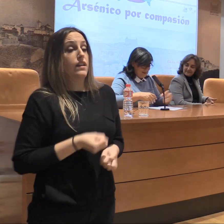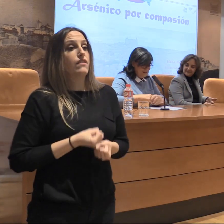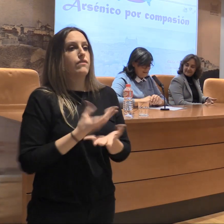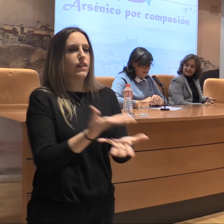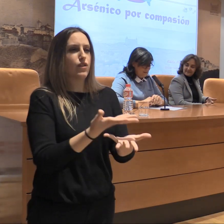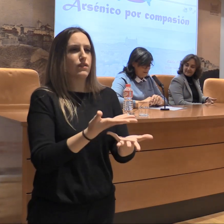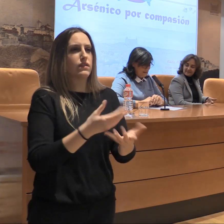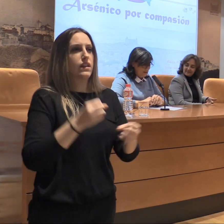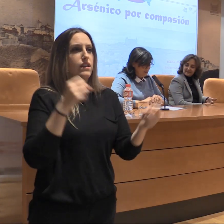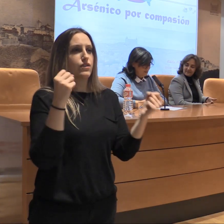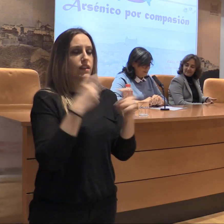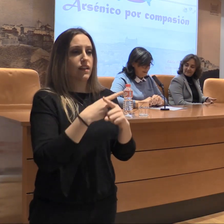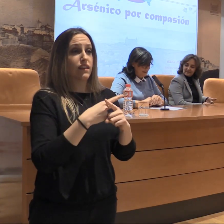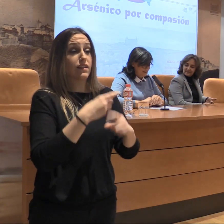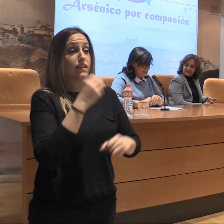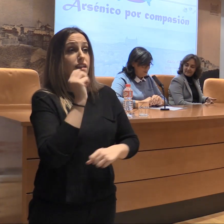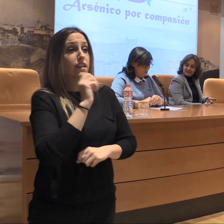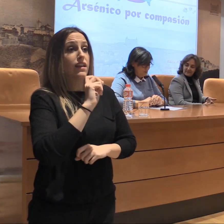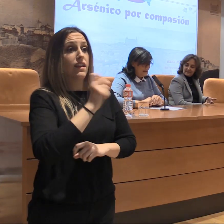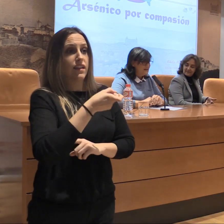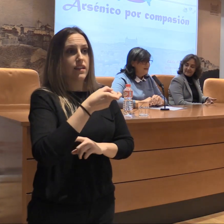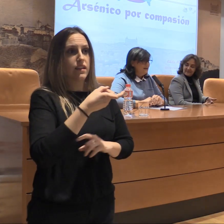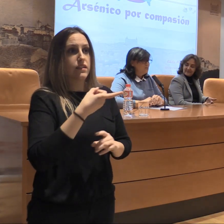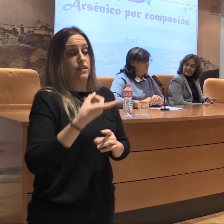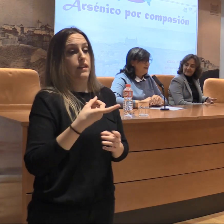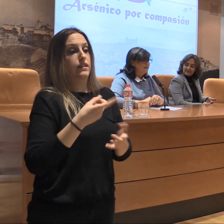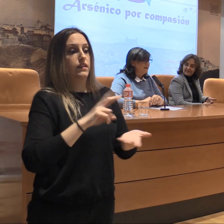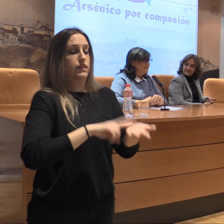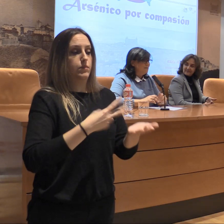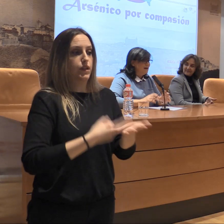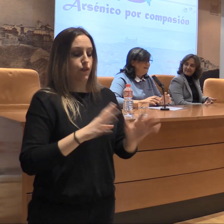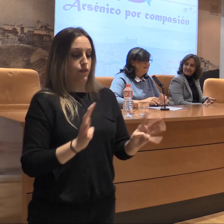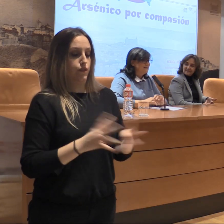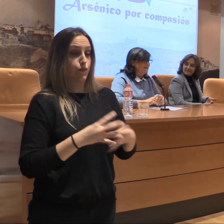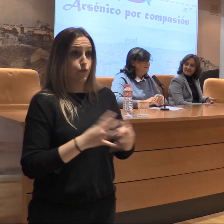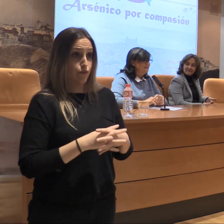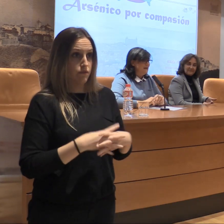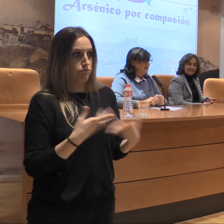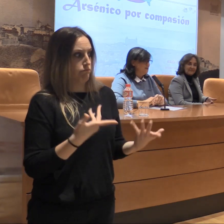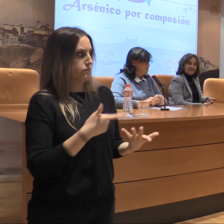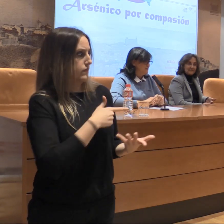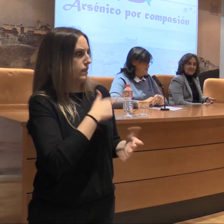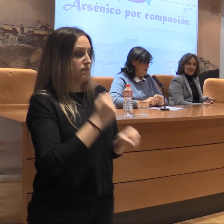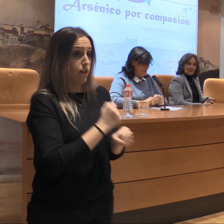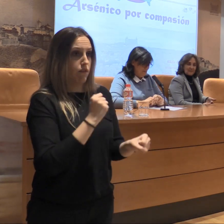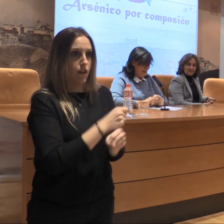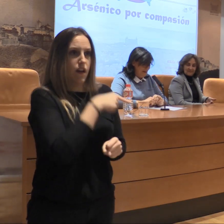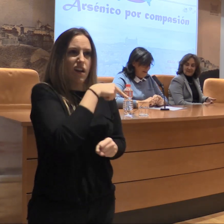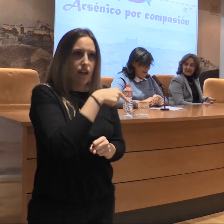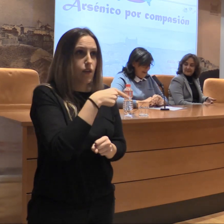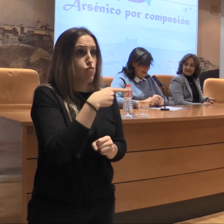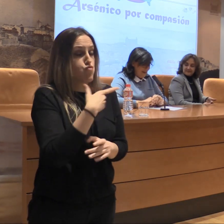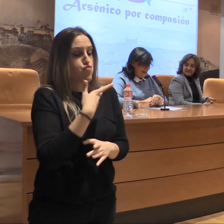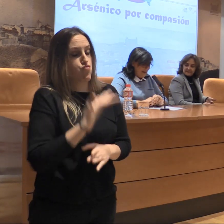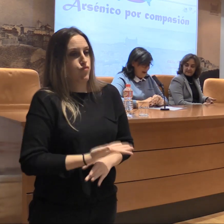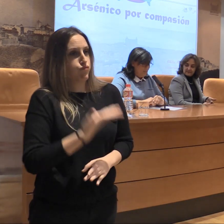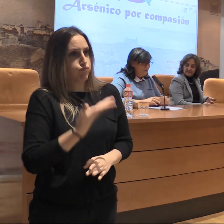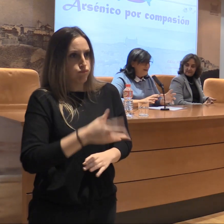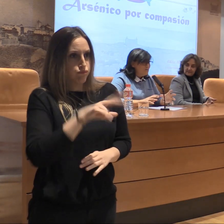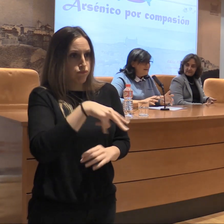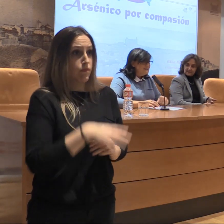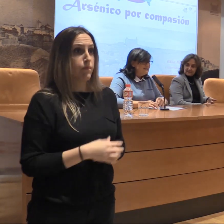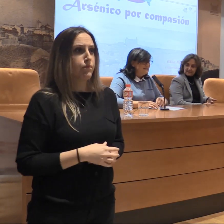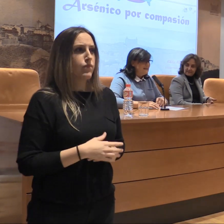rayos X, interpretación de estructuras, y les puedo garantizar que trabajar en estas grandes instalaciones no es ninguna broma.